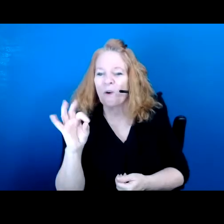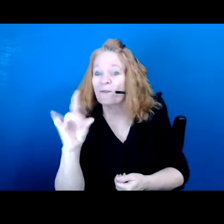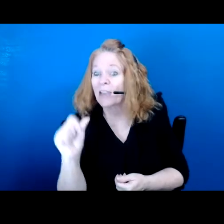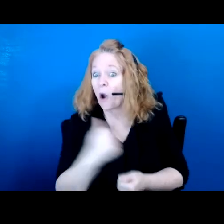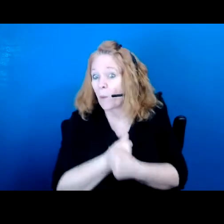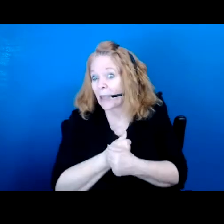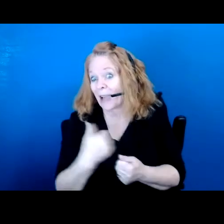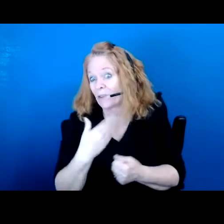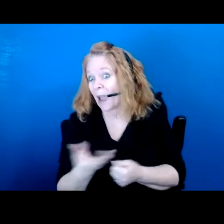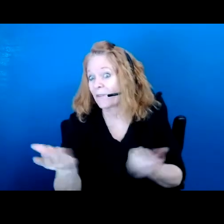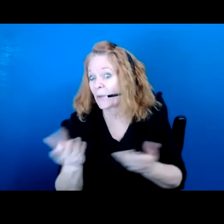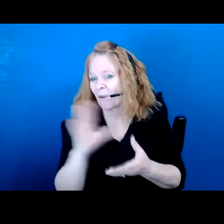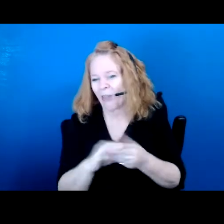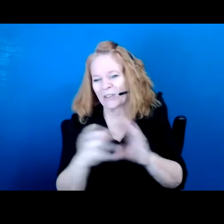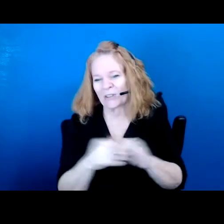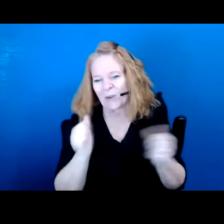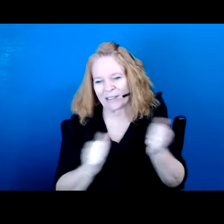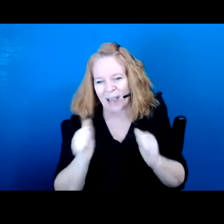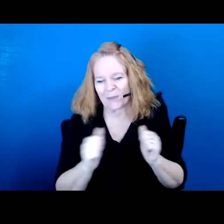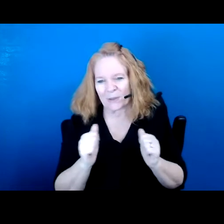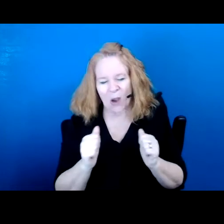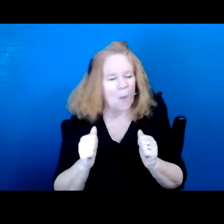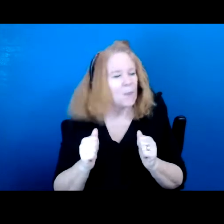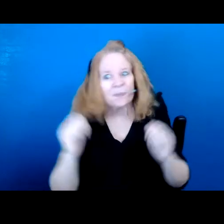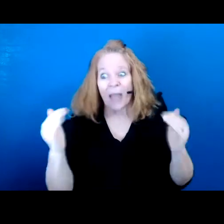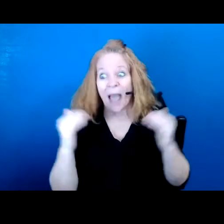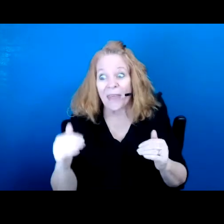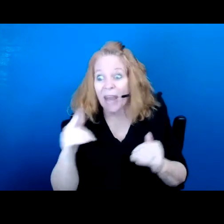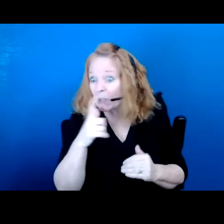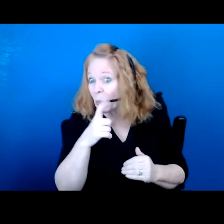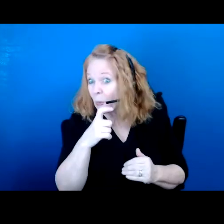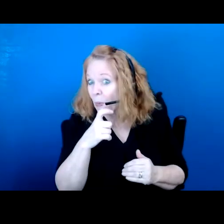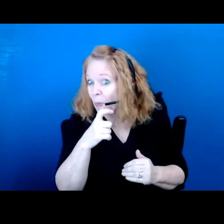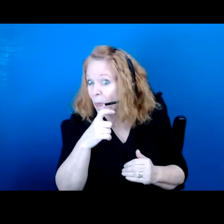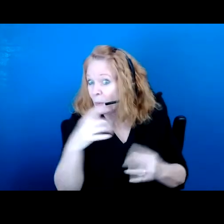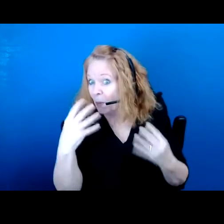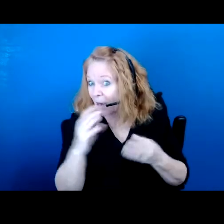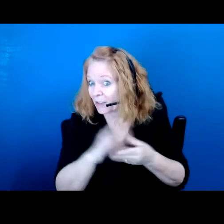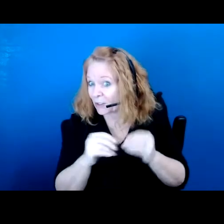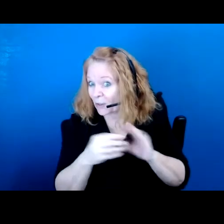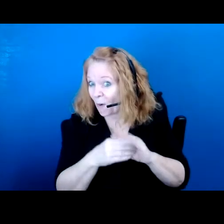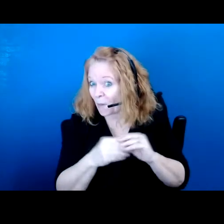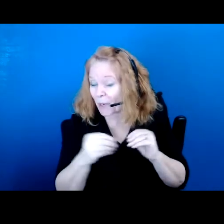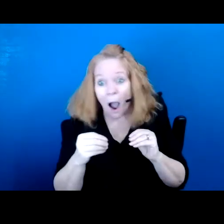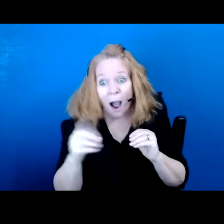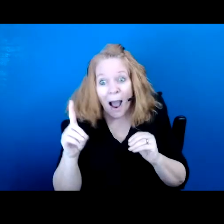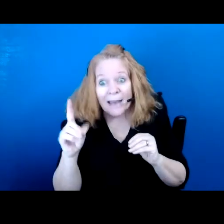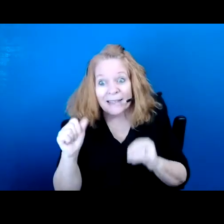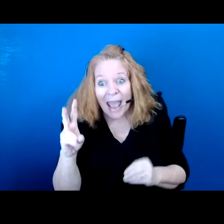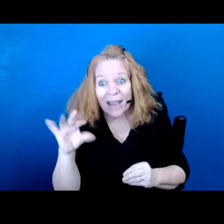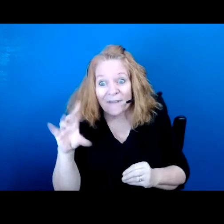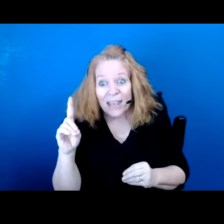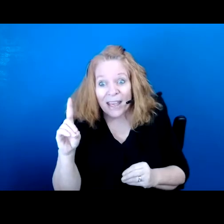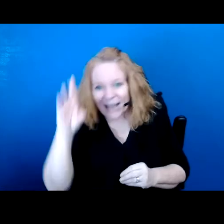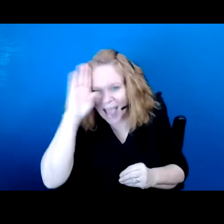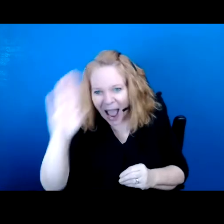qué bien qué estás aquí que estás aquí para nuestra hora de lectura y ahora quién sigue una persona que está aquí